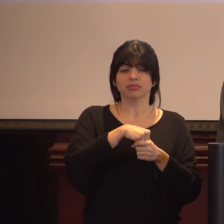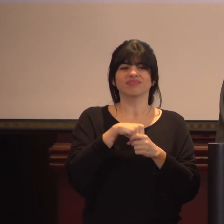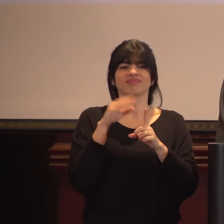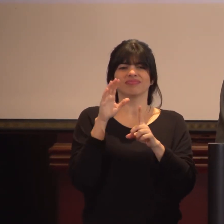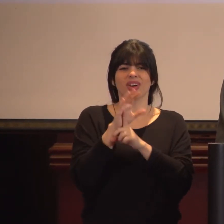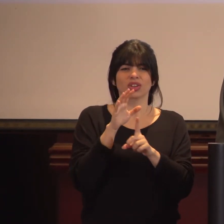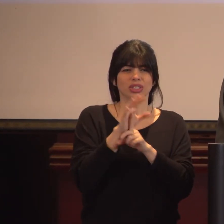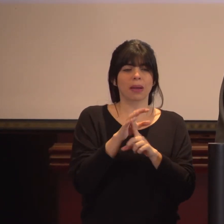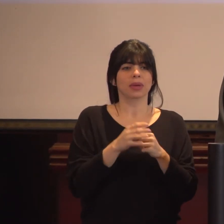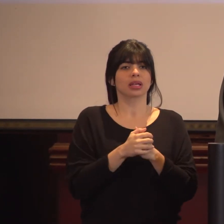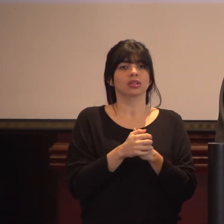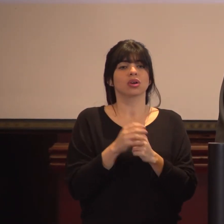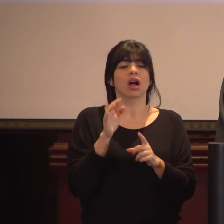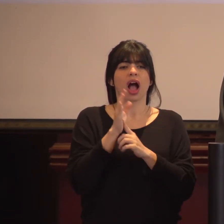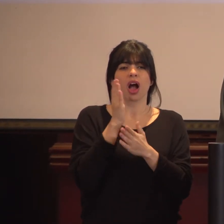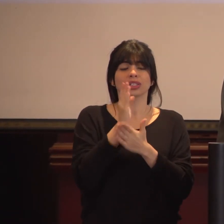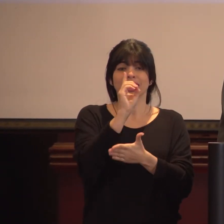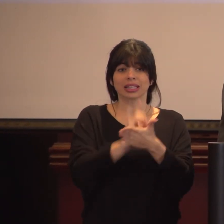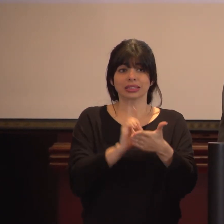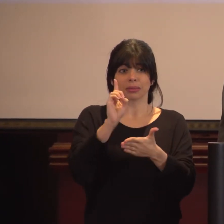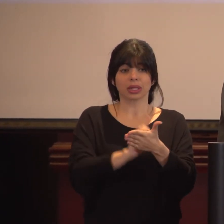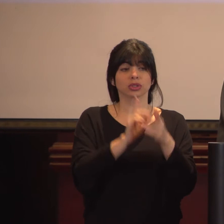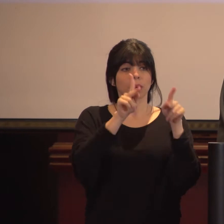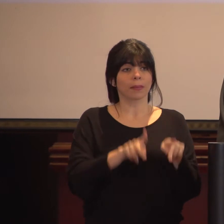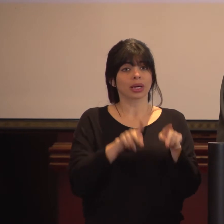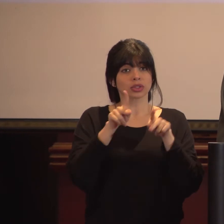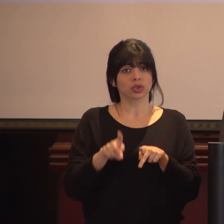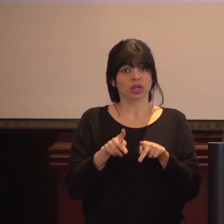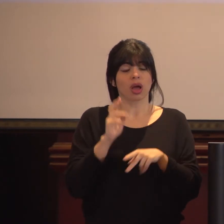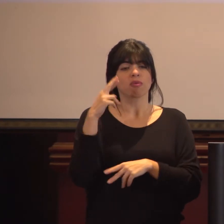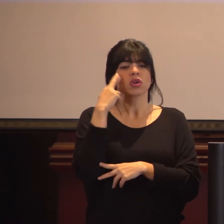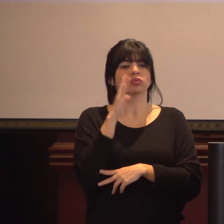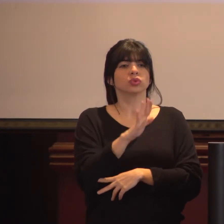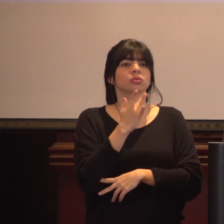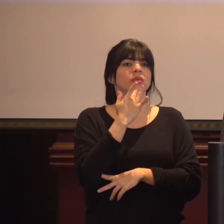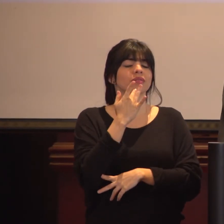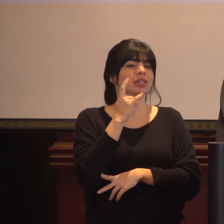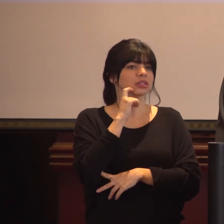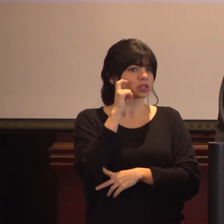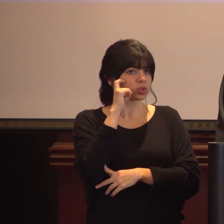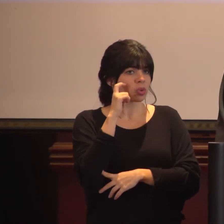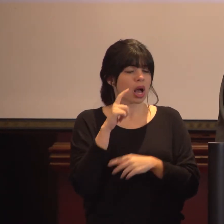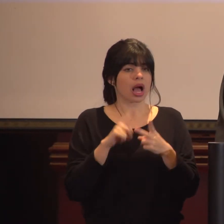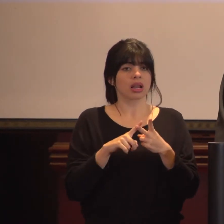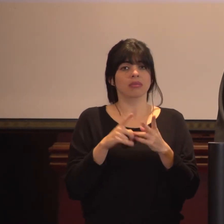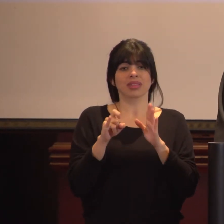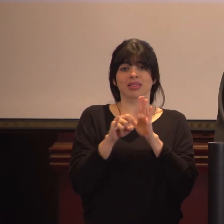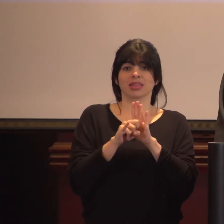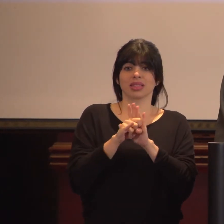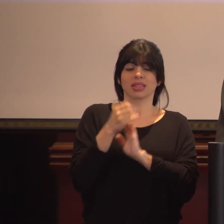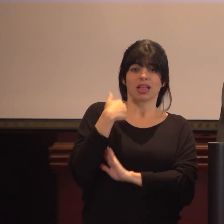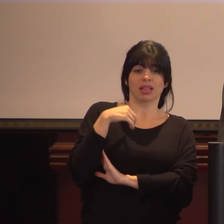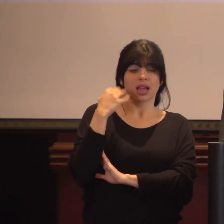hostigamiento el acoso y la discriminación de personas en razón de su orientación sexual e identidad de